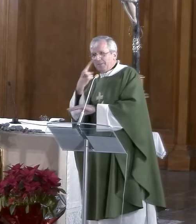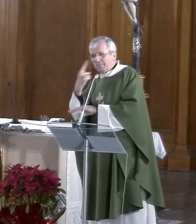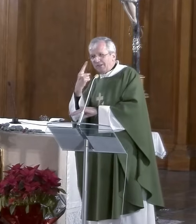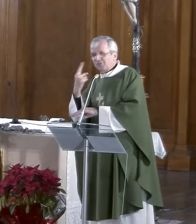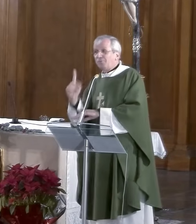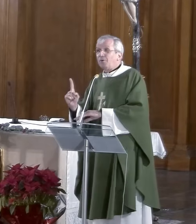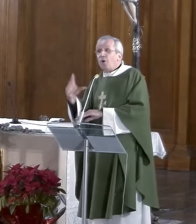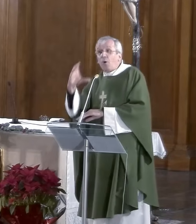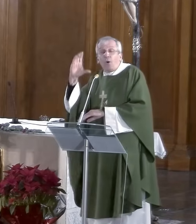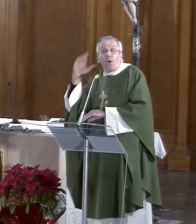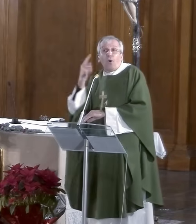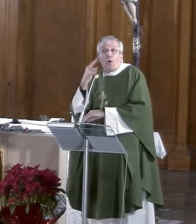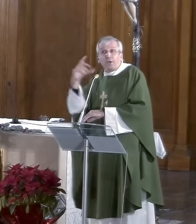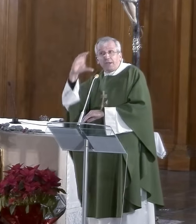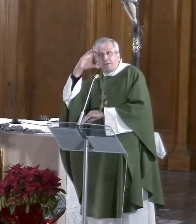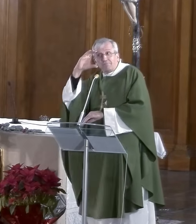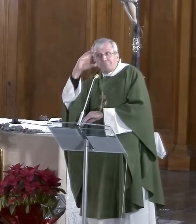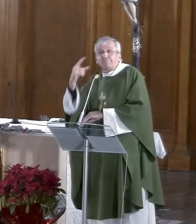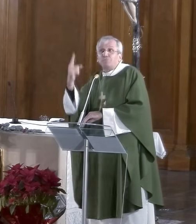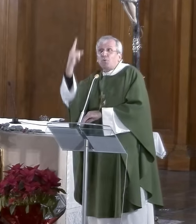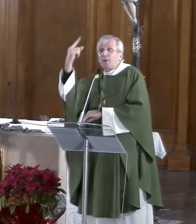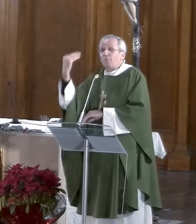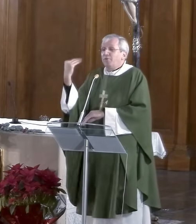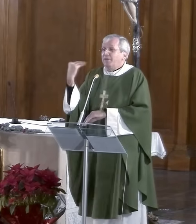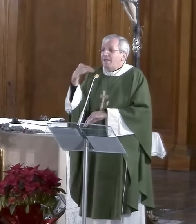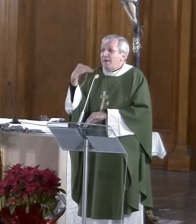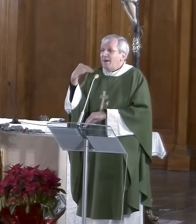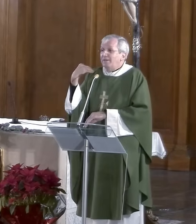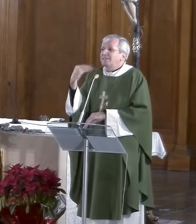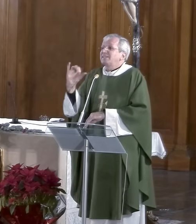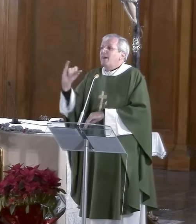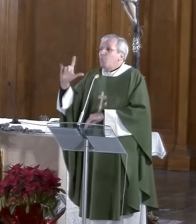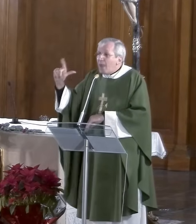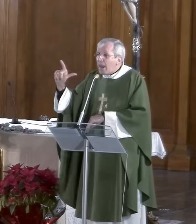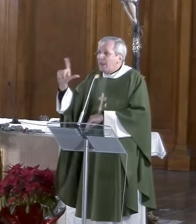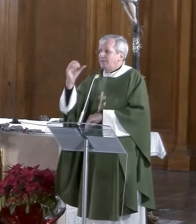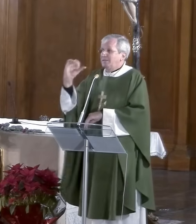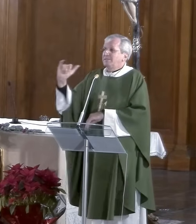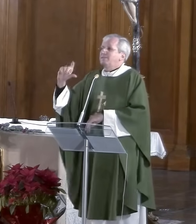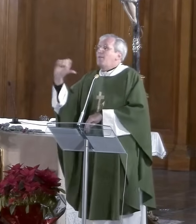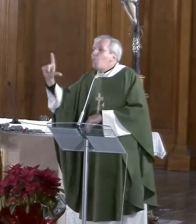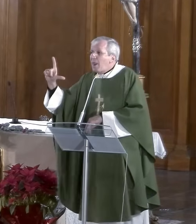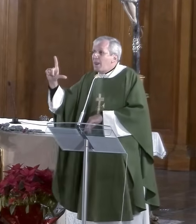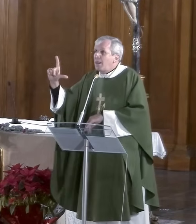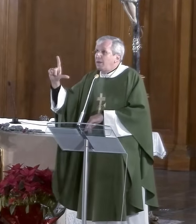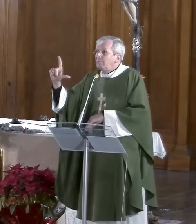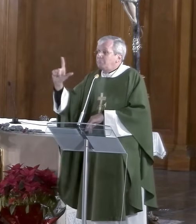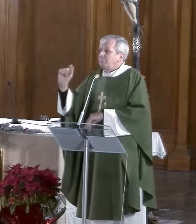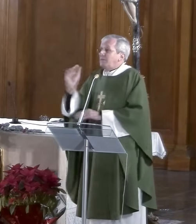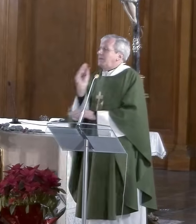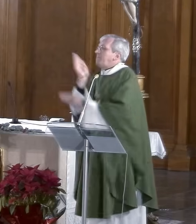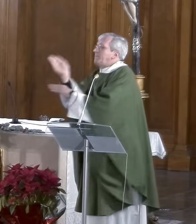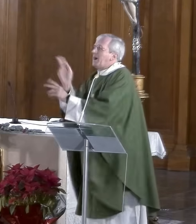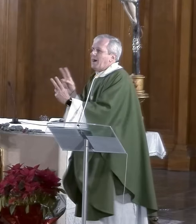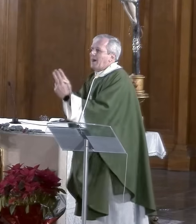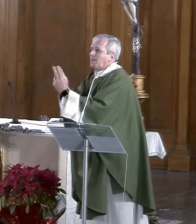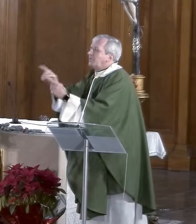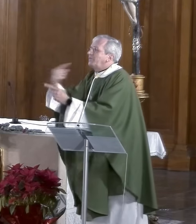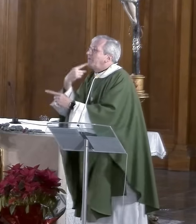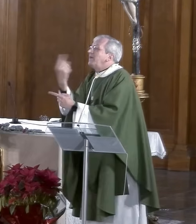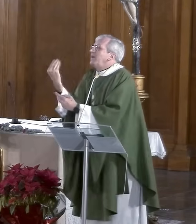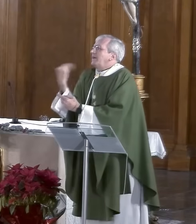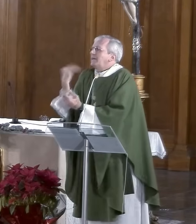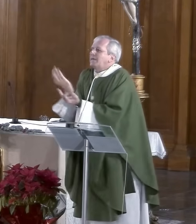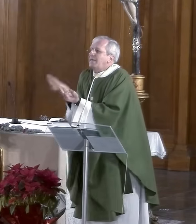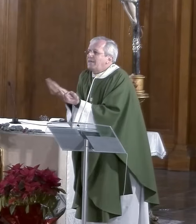noche veréis cómo oye una voz que llama Samuel, Samuel, y va al encuentro